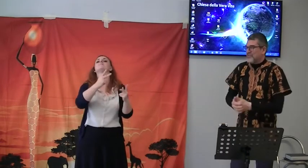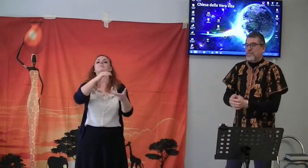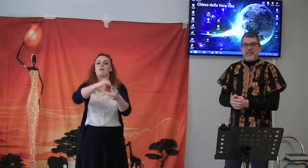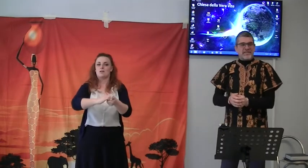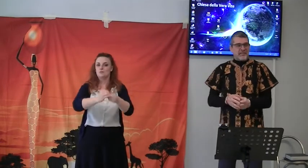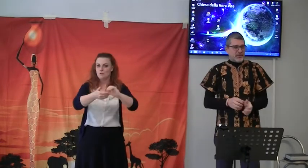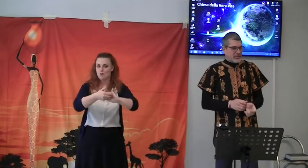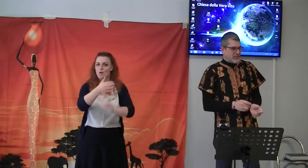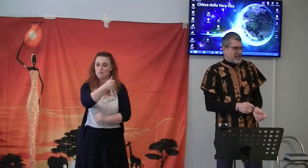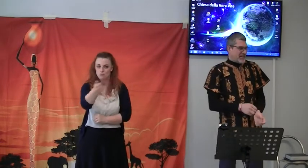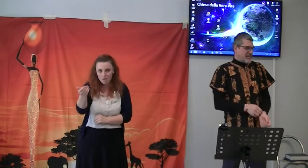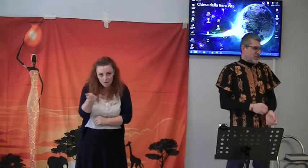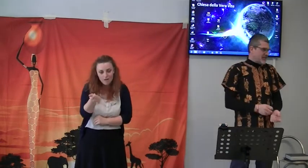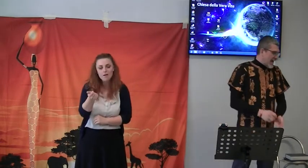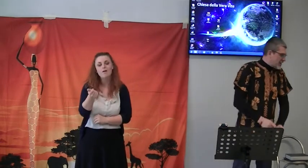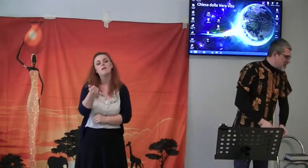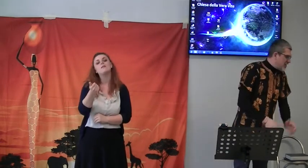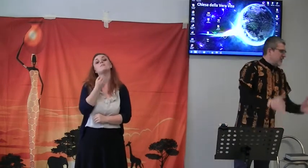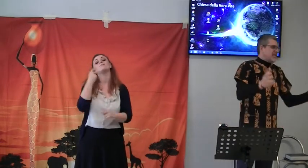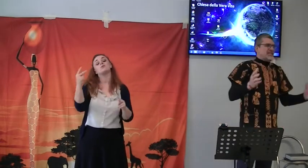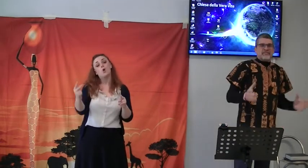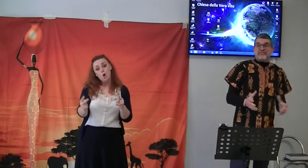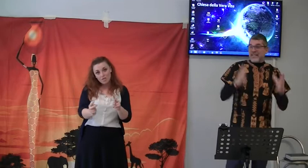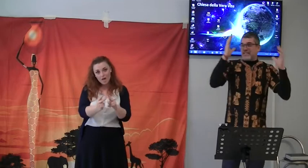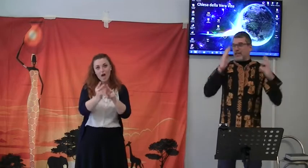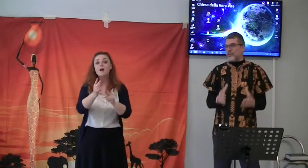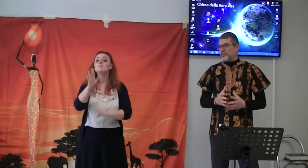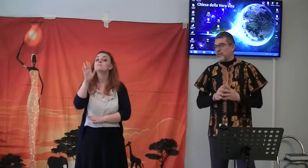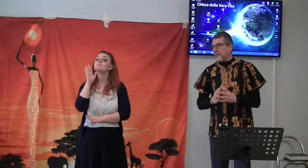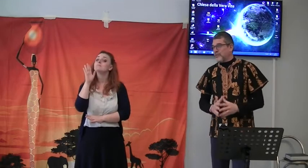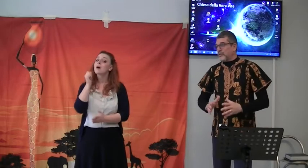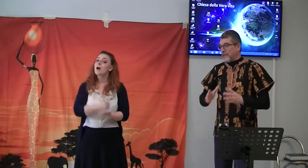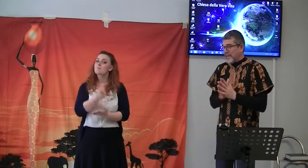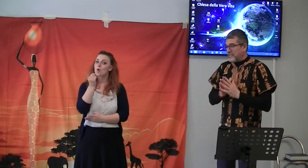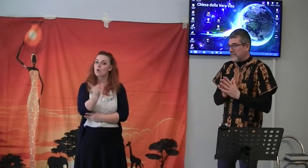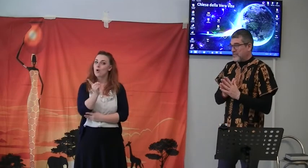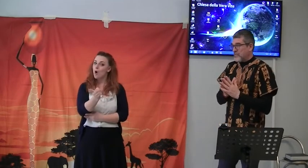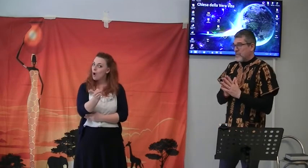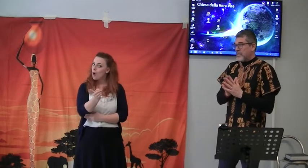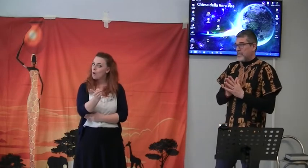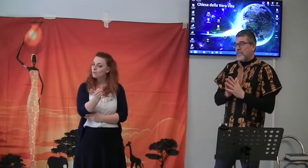Siamo venuti per vederci, per salutarci, siamo venuti per incontrarci, ma siamo venuti soprattutto per